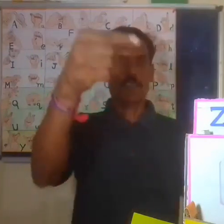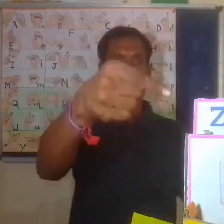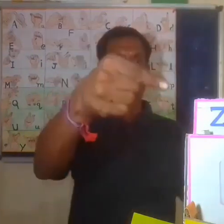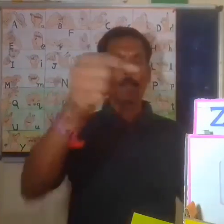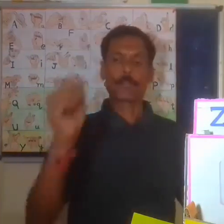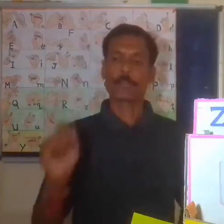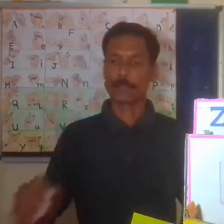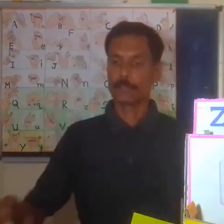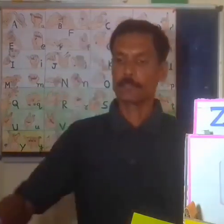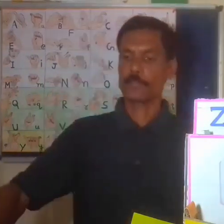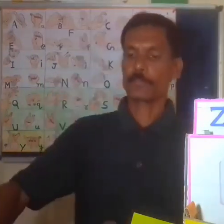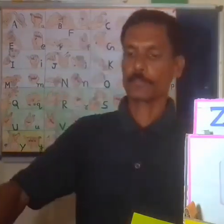Jeep.